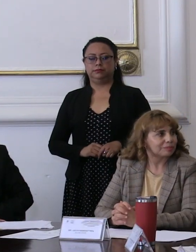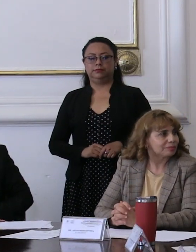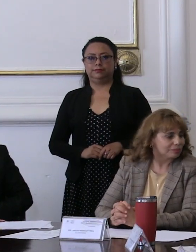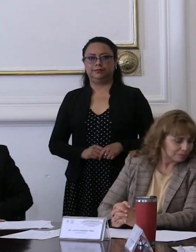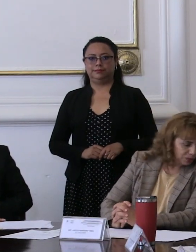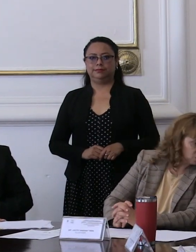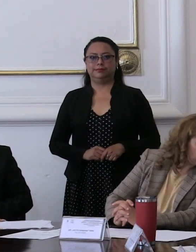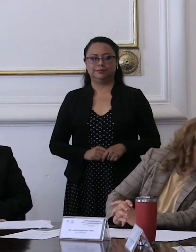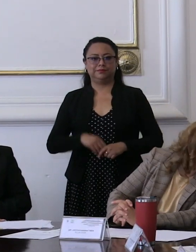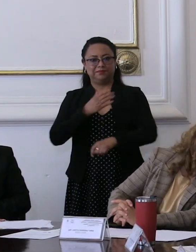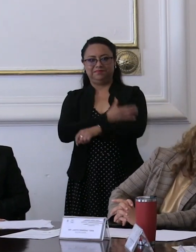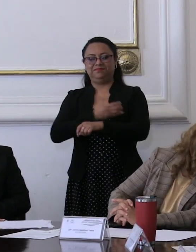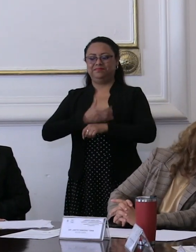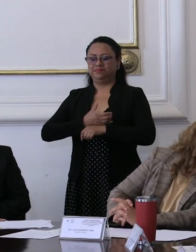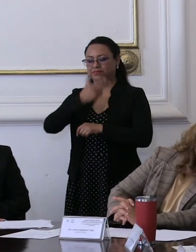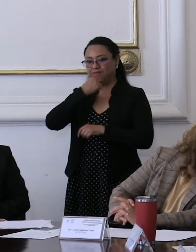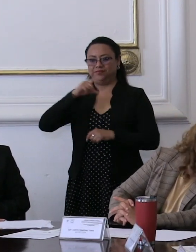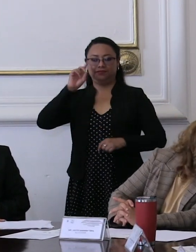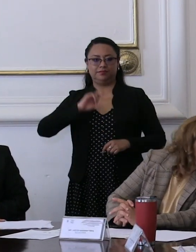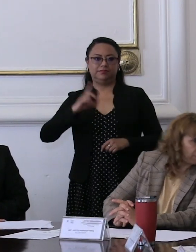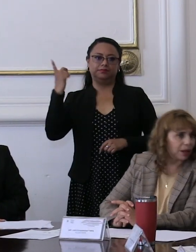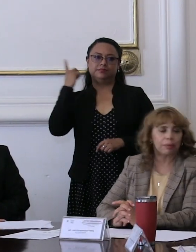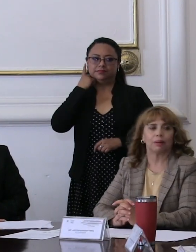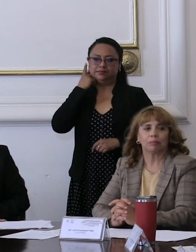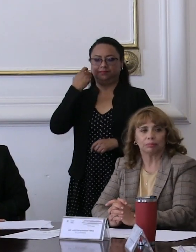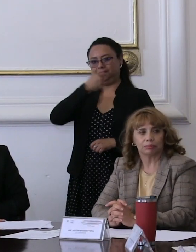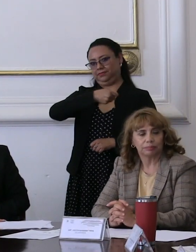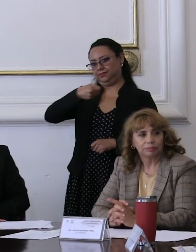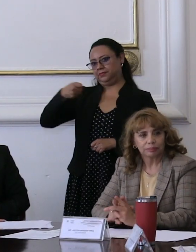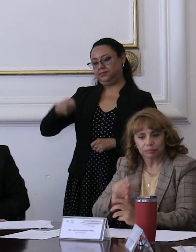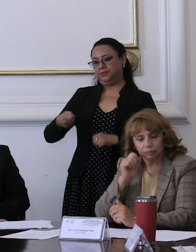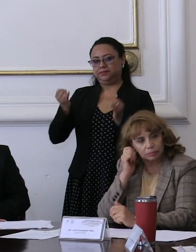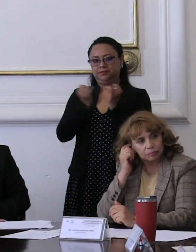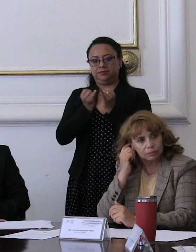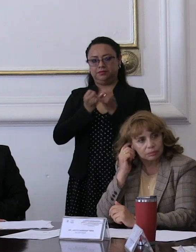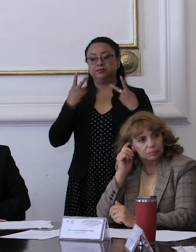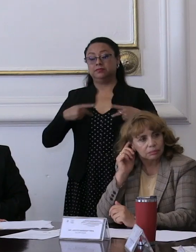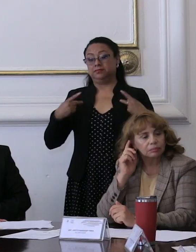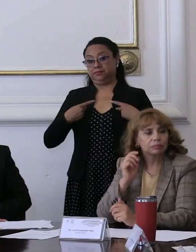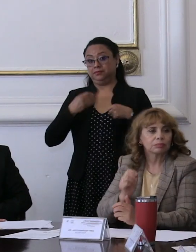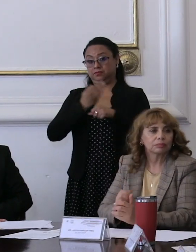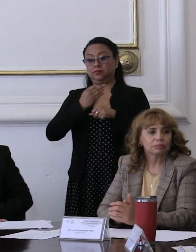Saludos a mis compañeras y compañeros diputados, así como a la ciudadanía que sigue